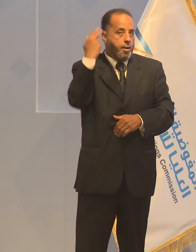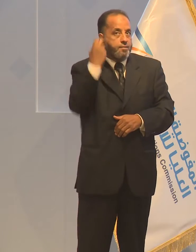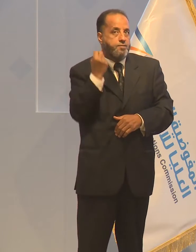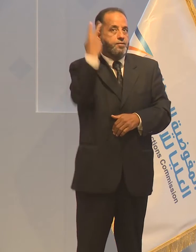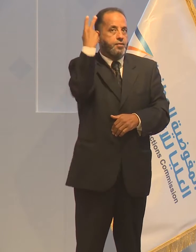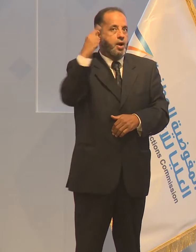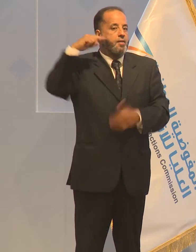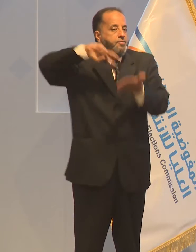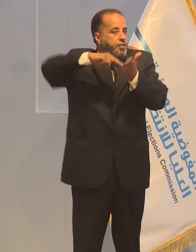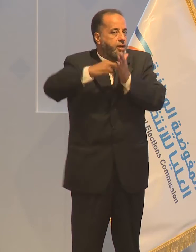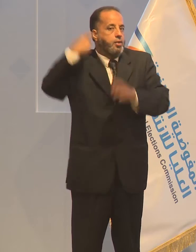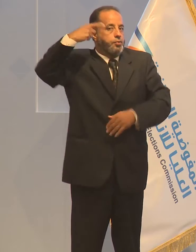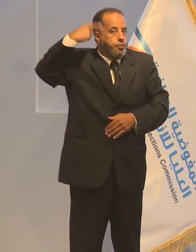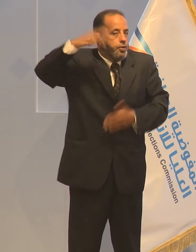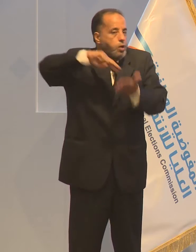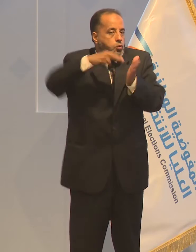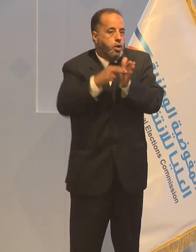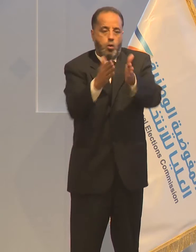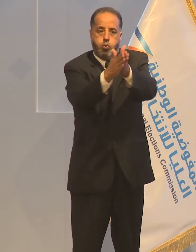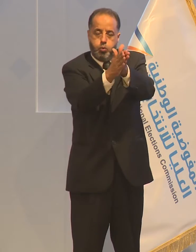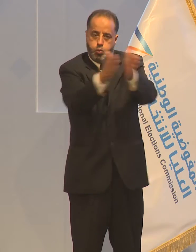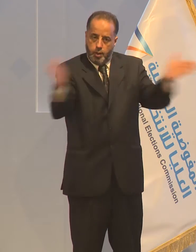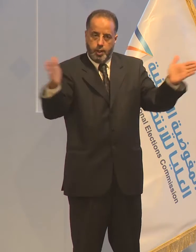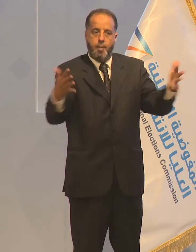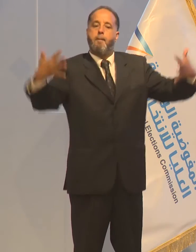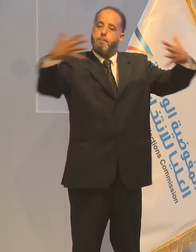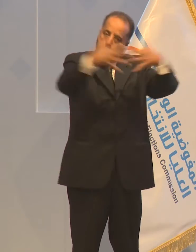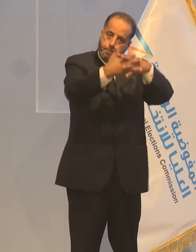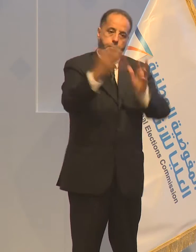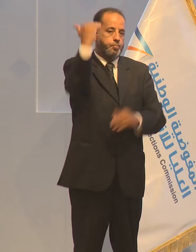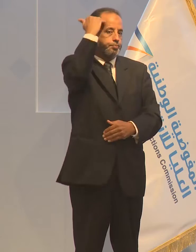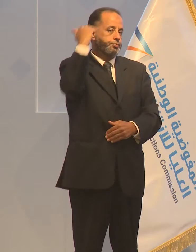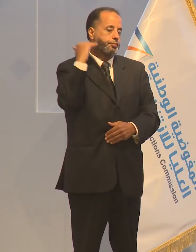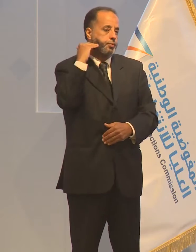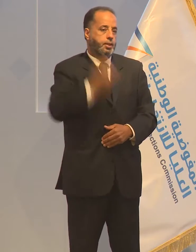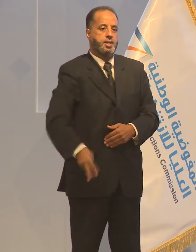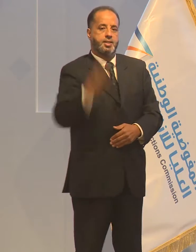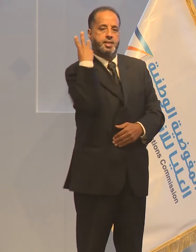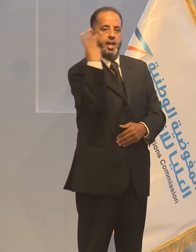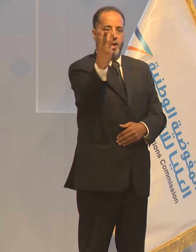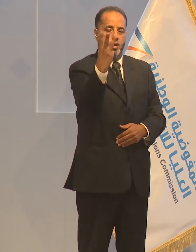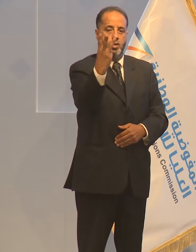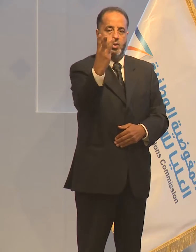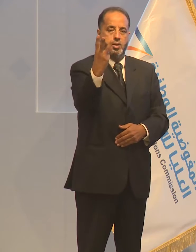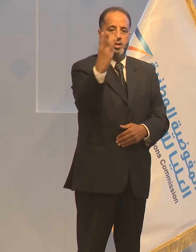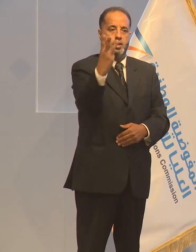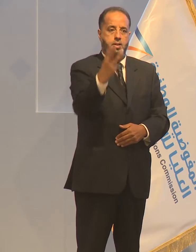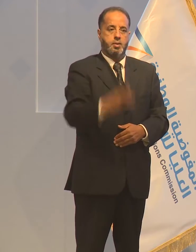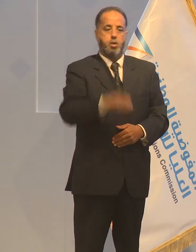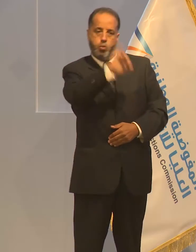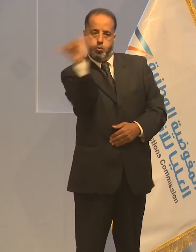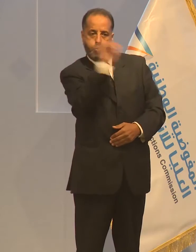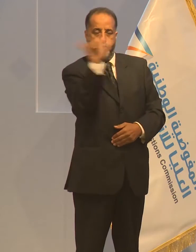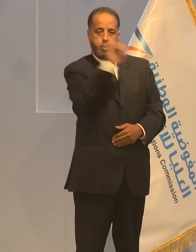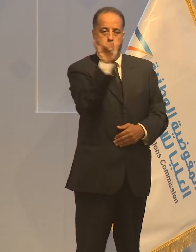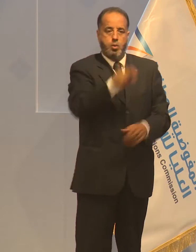مقترحهم لخطتهم في عملية توسيع مشاركة المرأة. والجانب الثالث وأعتقد هو حتى محل اهتمام